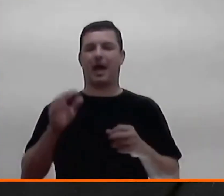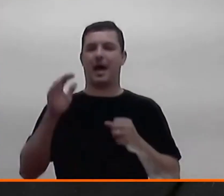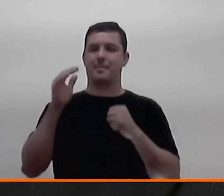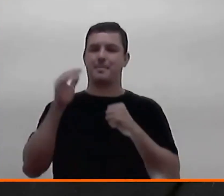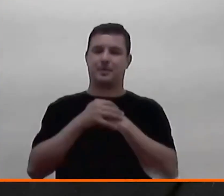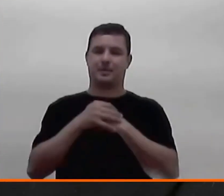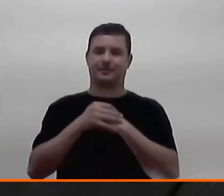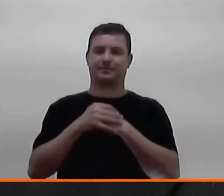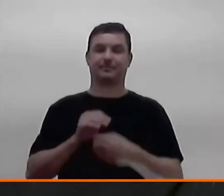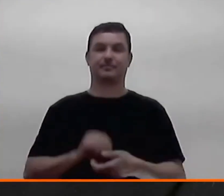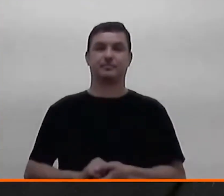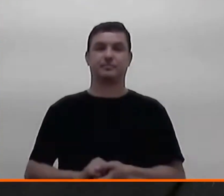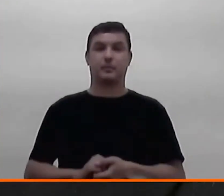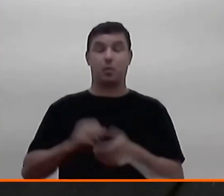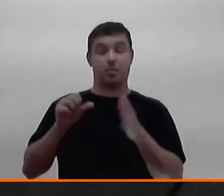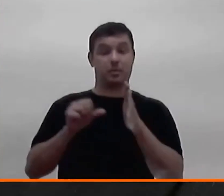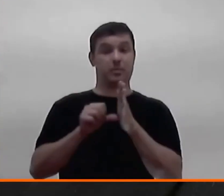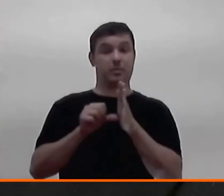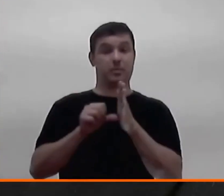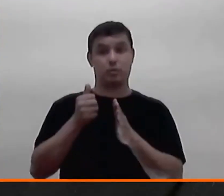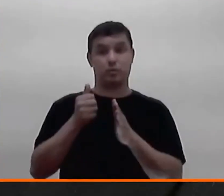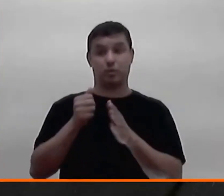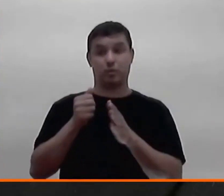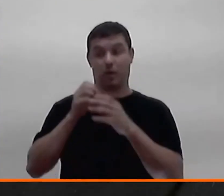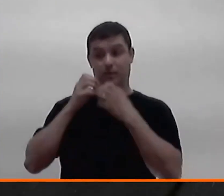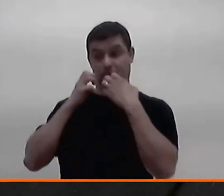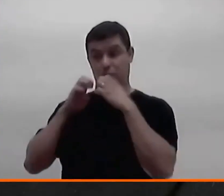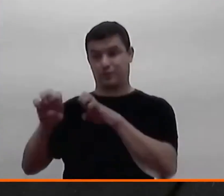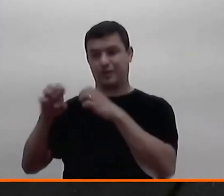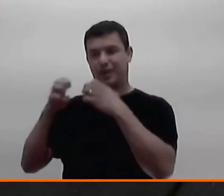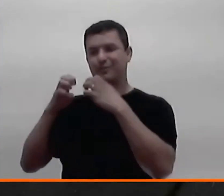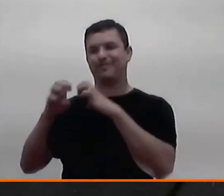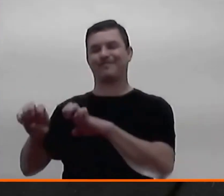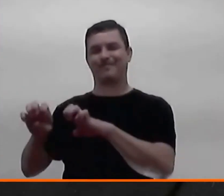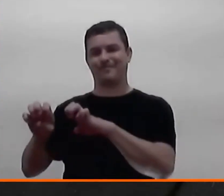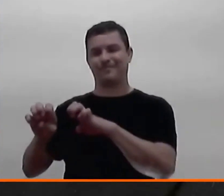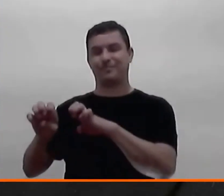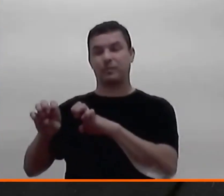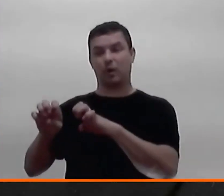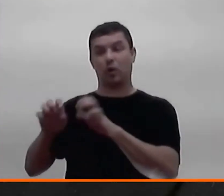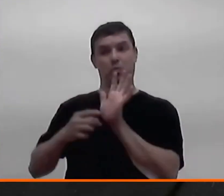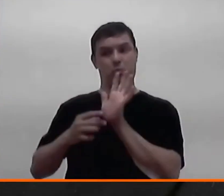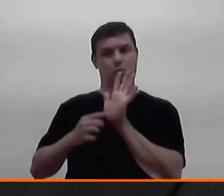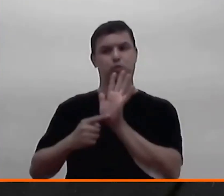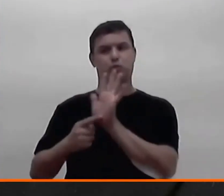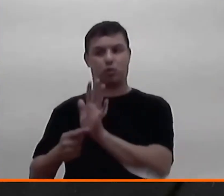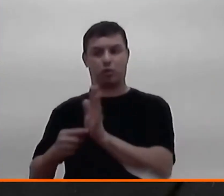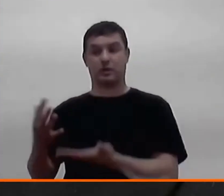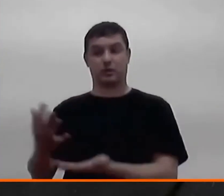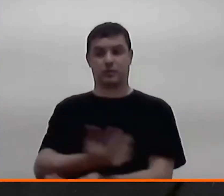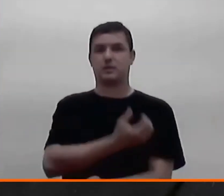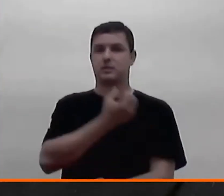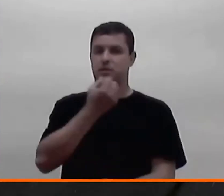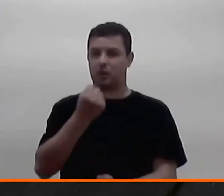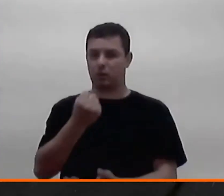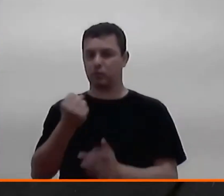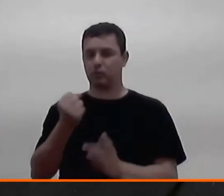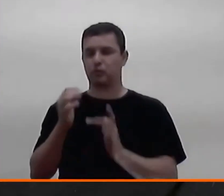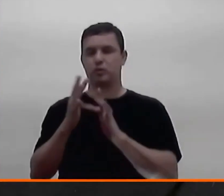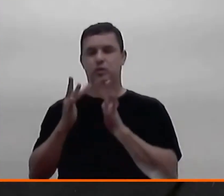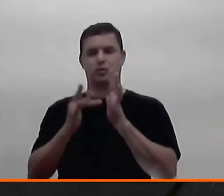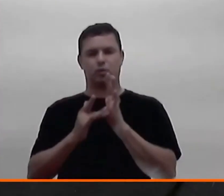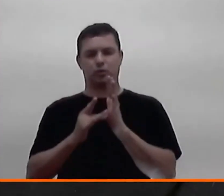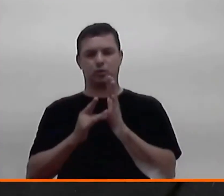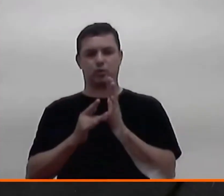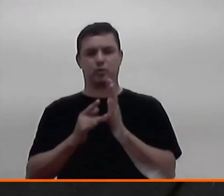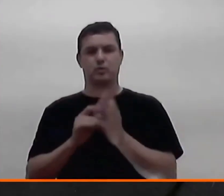primeiro aqui, ele pregou o evangelho, né? Você, irmã, ou comportou, encontrou